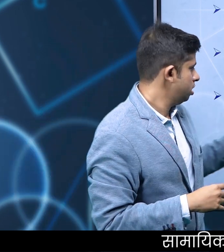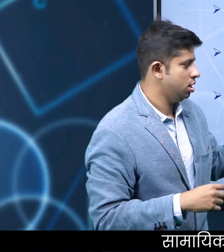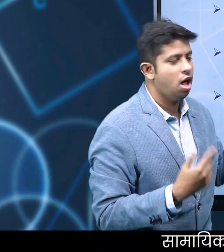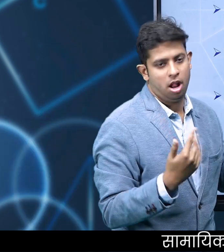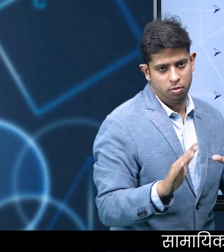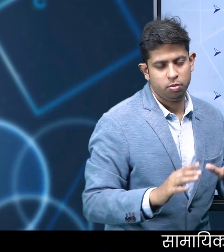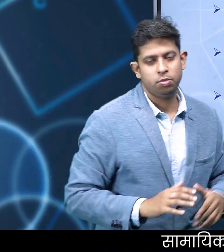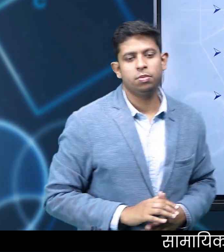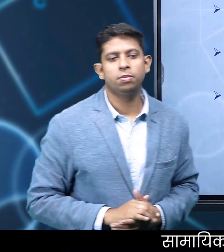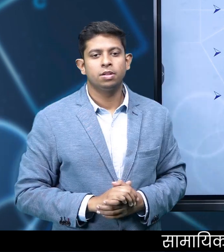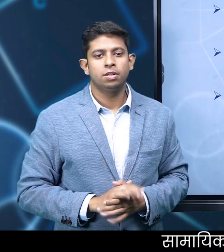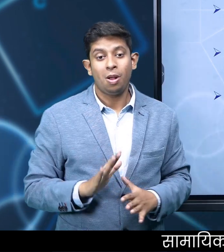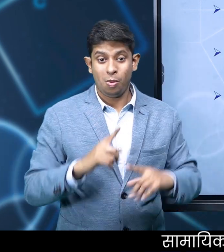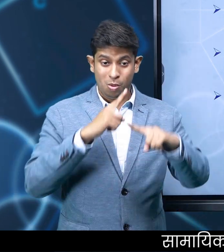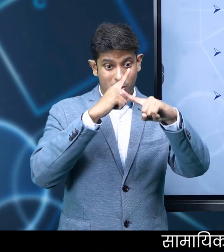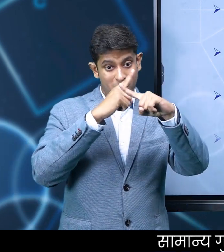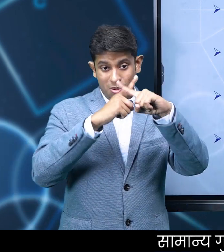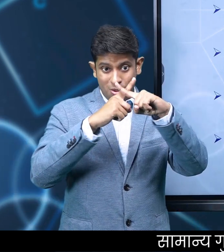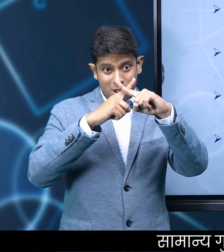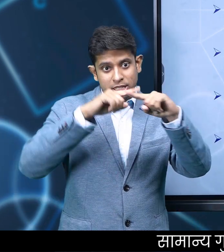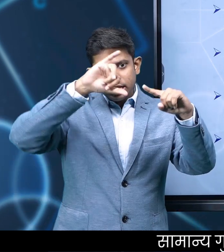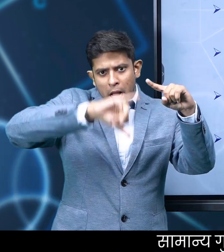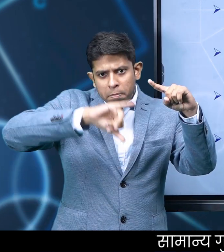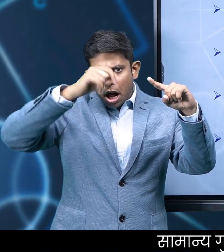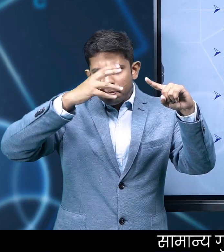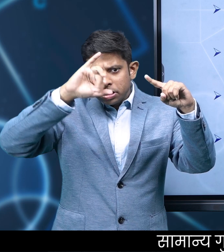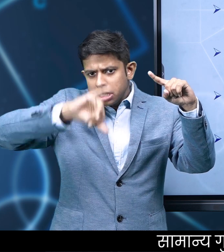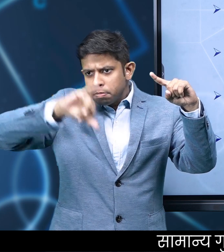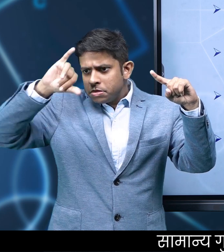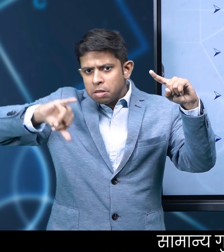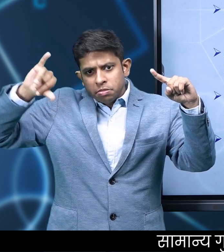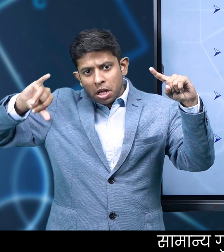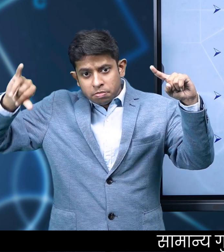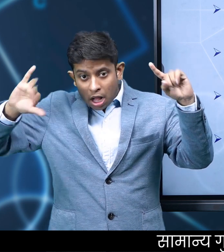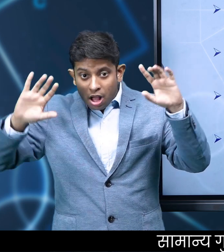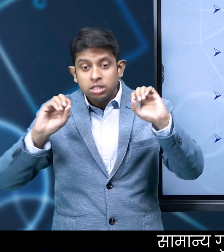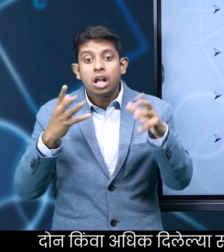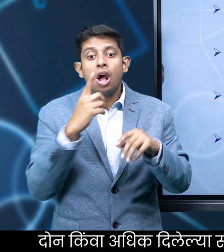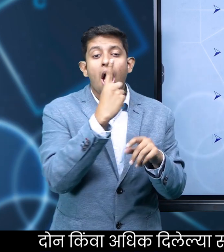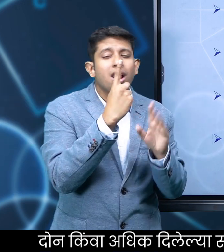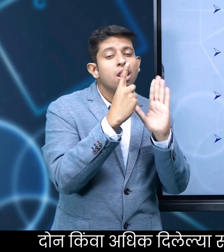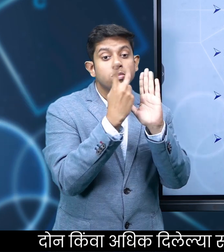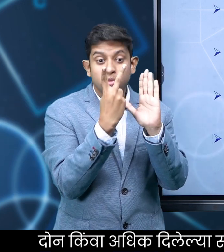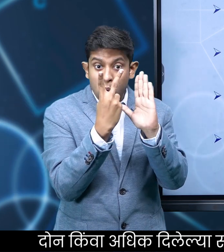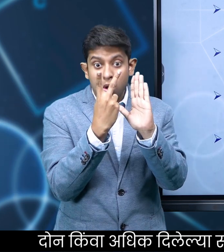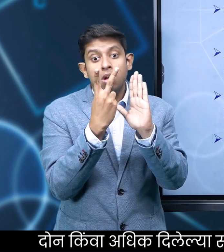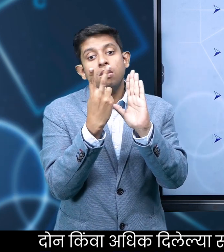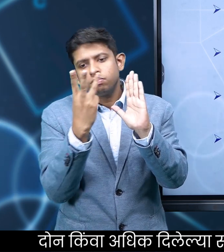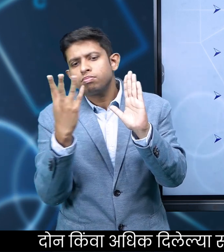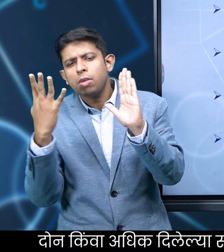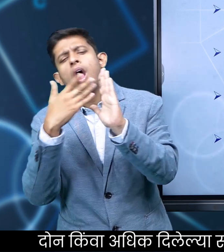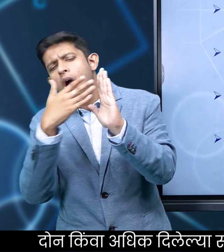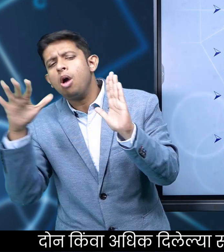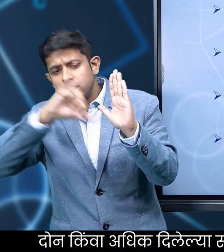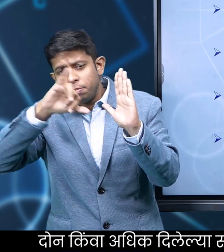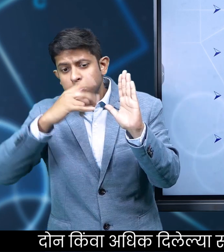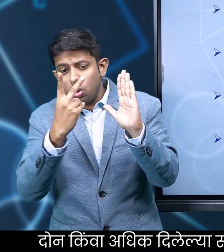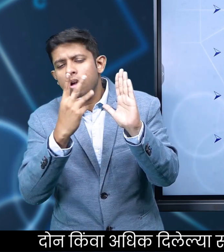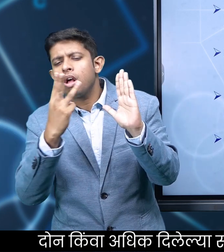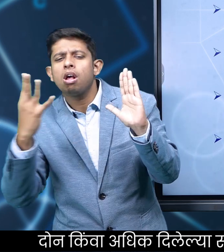1, 2 किंवा 3. सामान्य गुणाकार म्हणजे अशा संख्याच्या 2 किंवा अधिक दिलेल्या संख्यांमध्ये